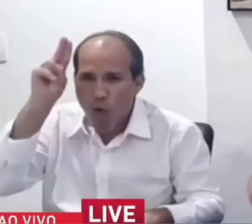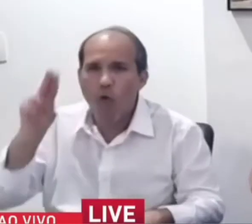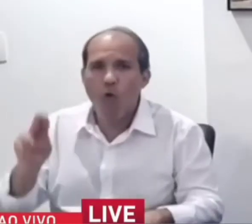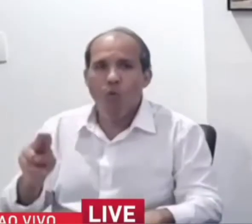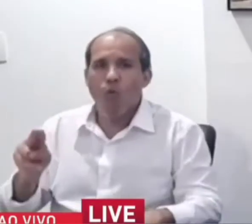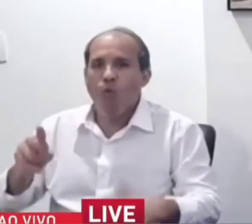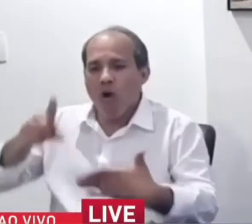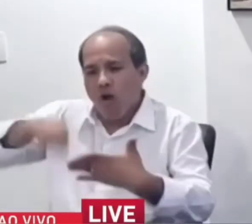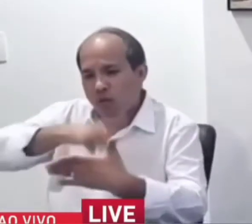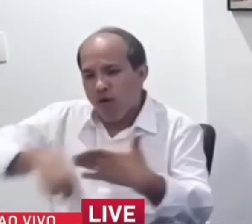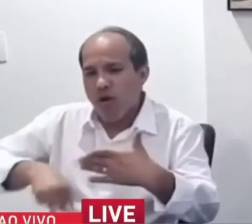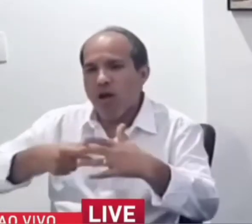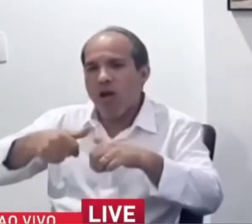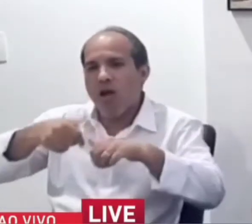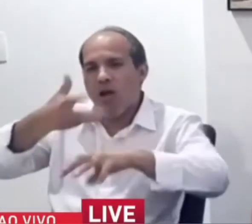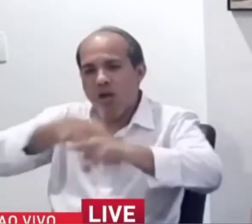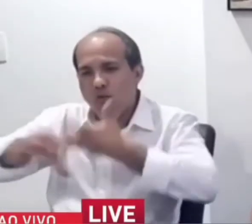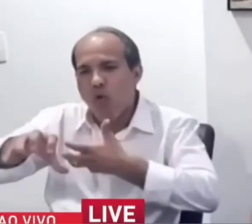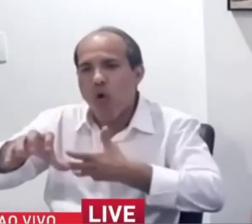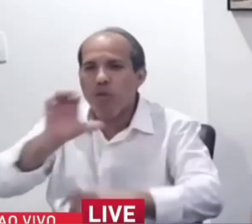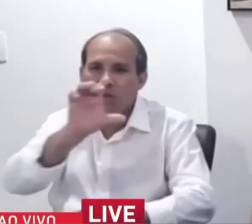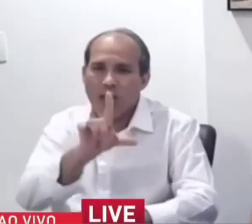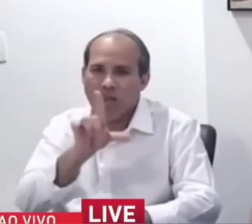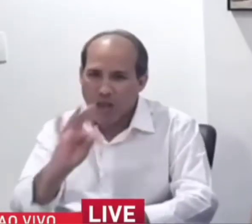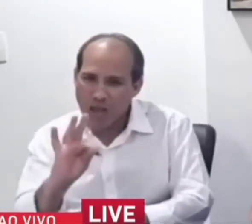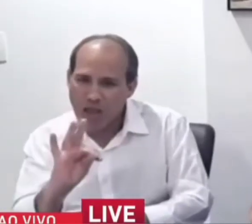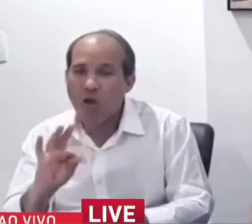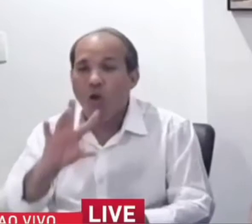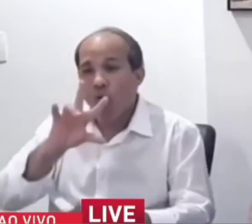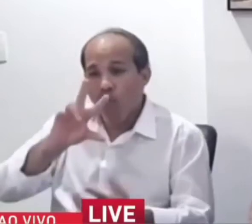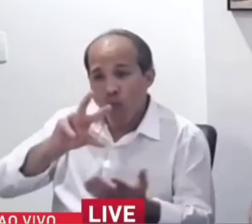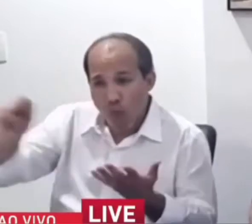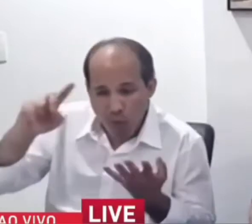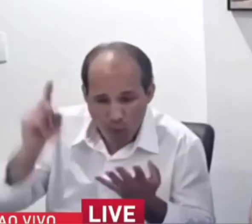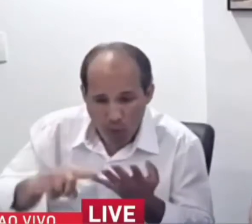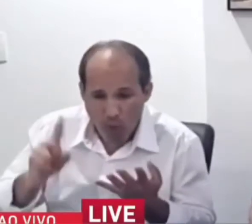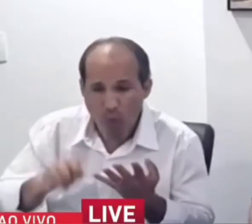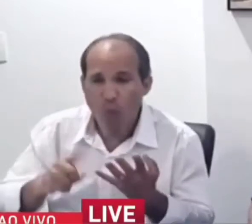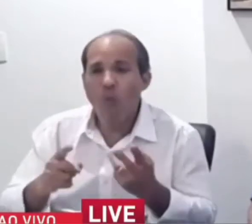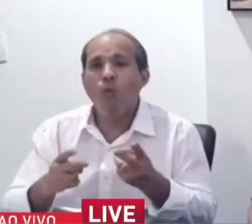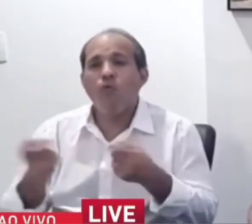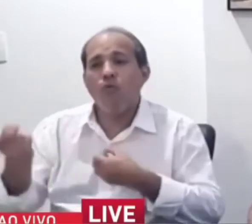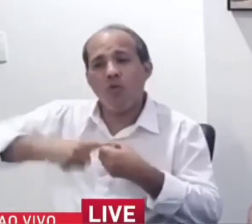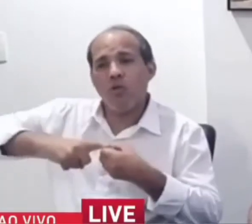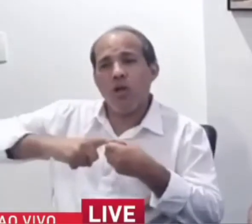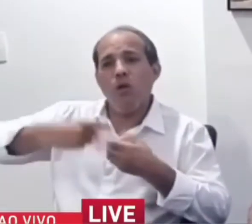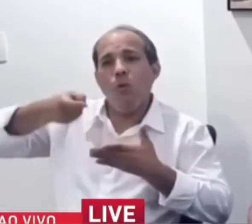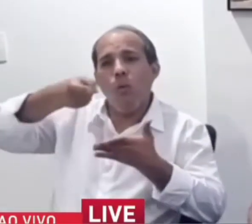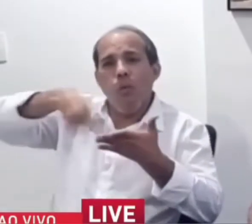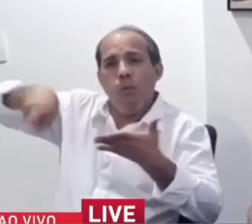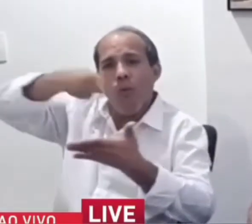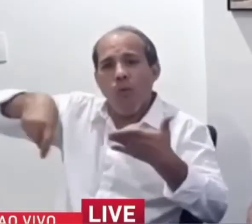revogar a pequena reforma das CLT, eu vou voltar a cobrar o imposto sindical